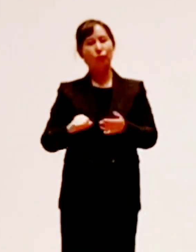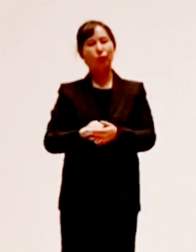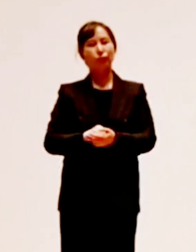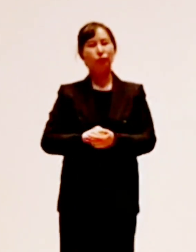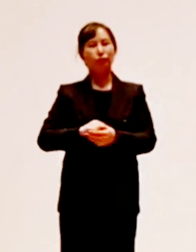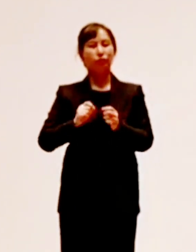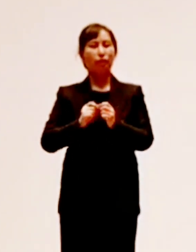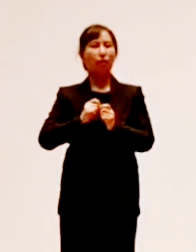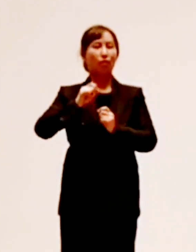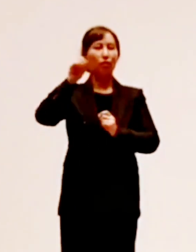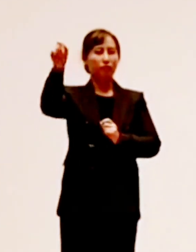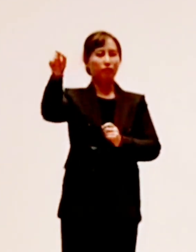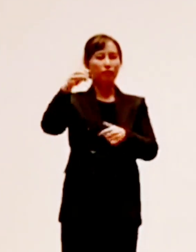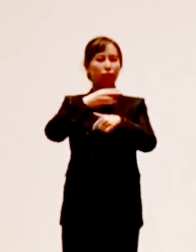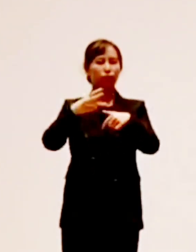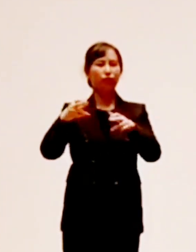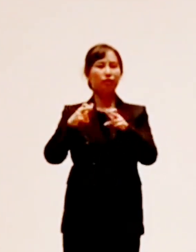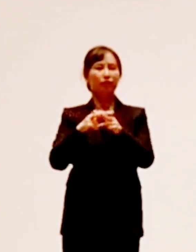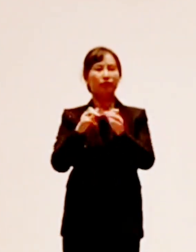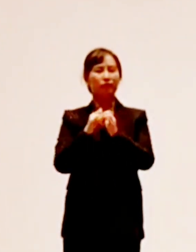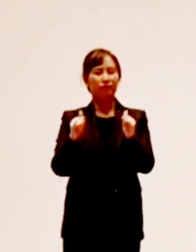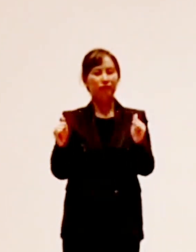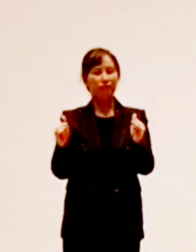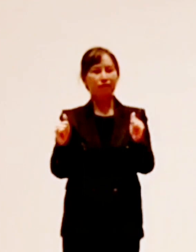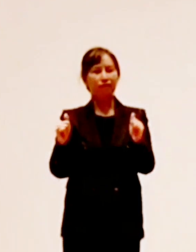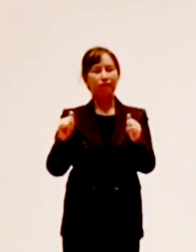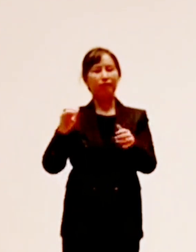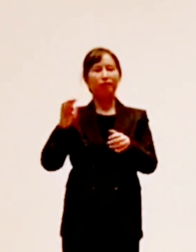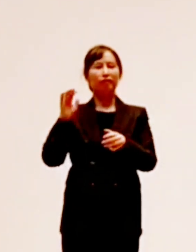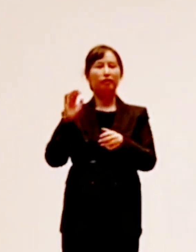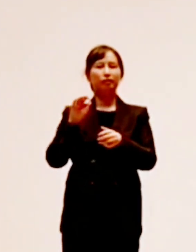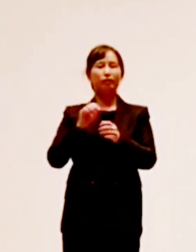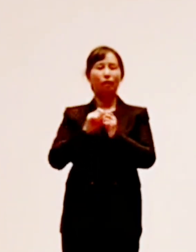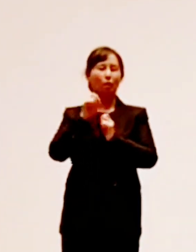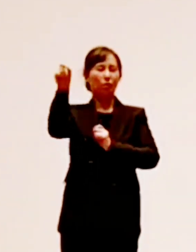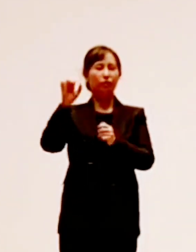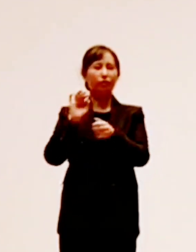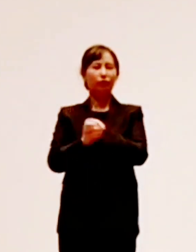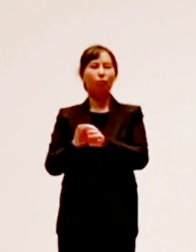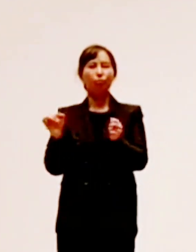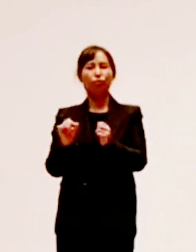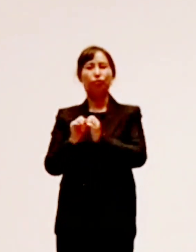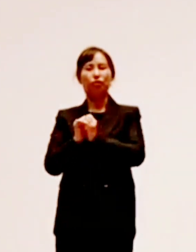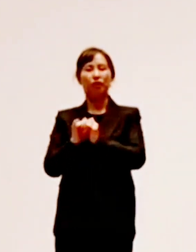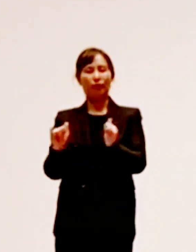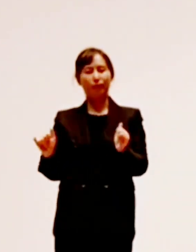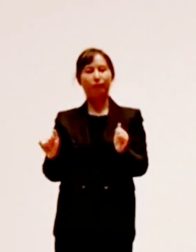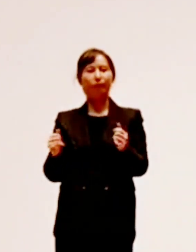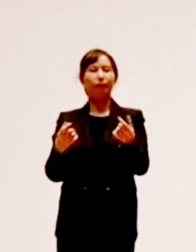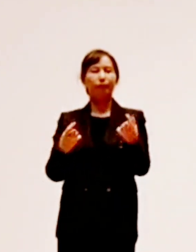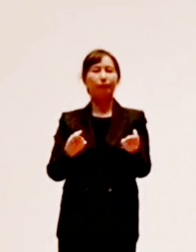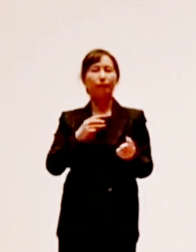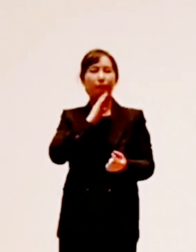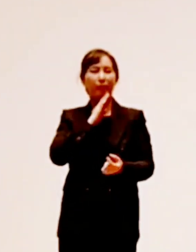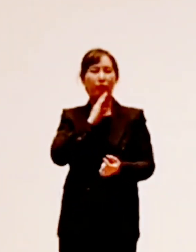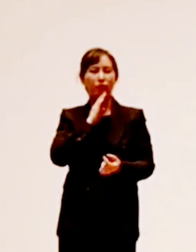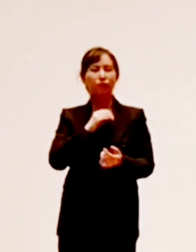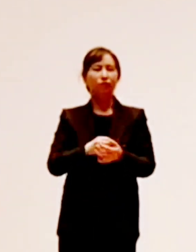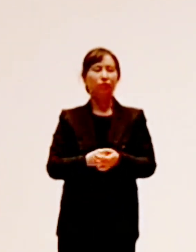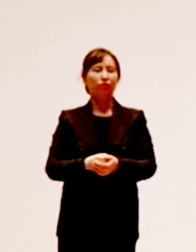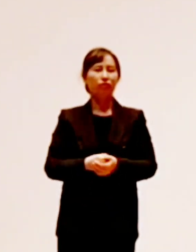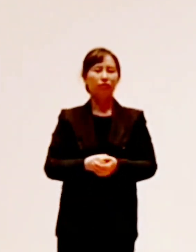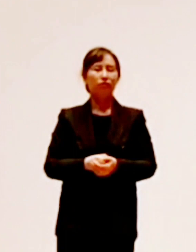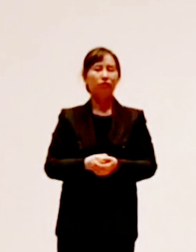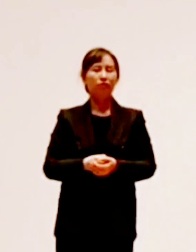영원한 우리 군인분 장애인들은 경북의 사람들입니다. 맞죠? 네,